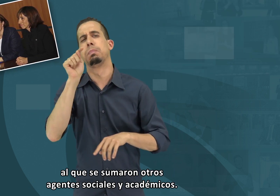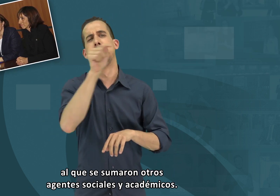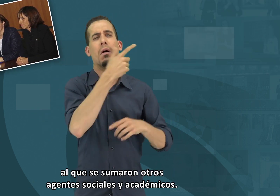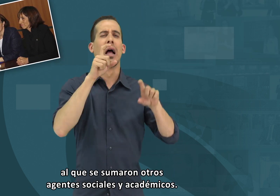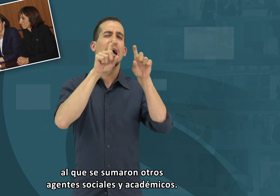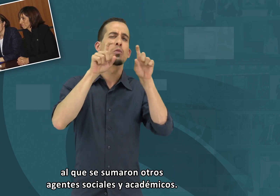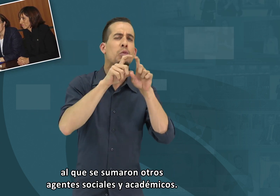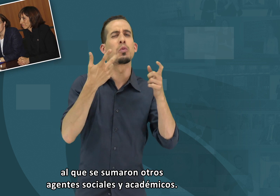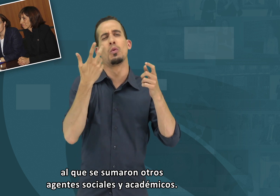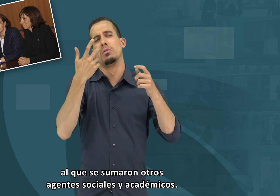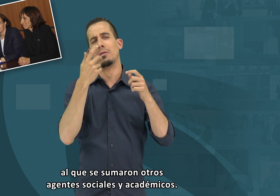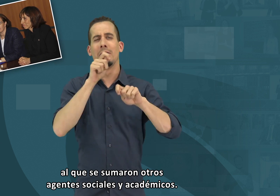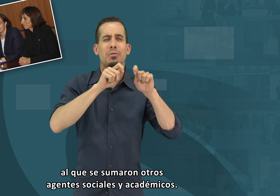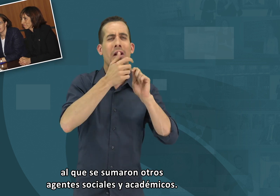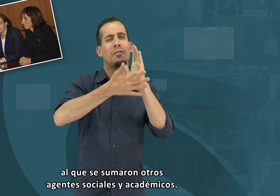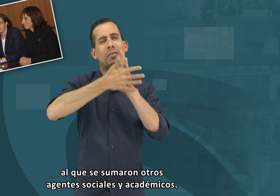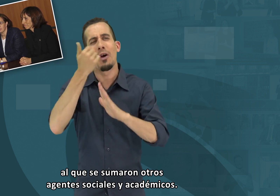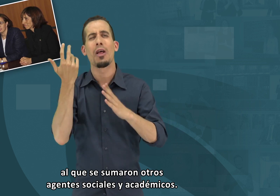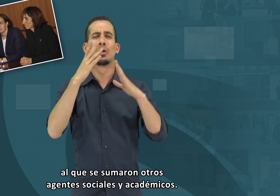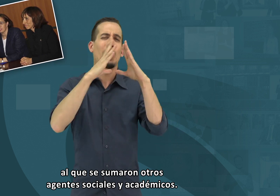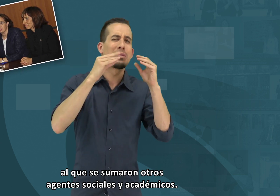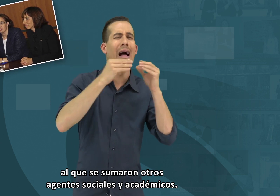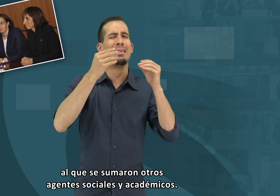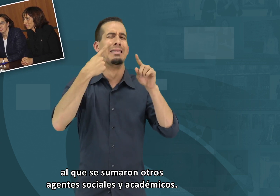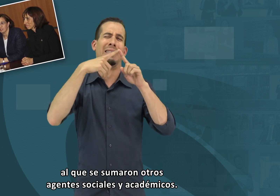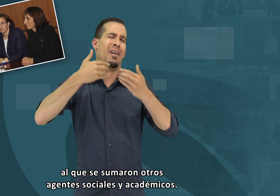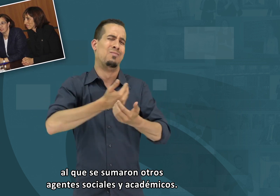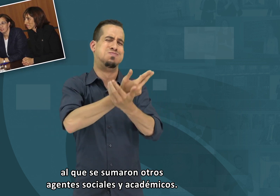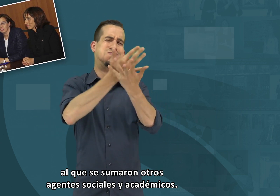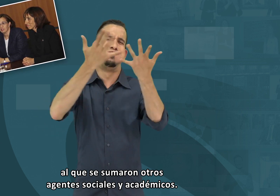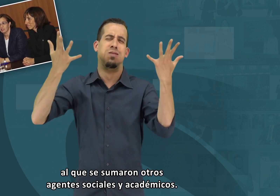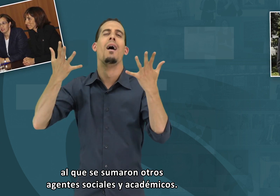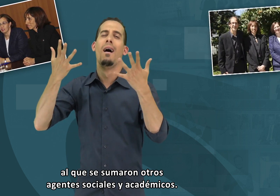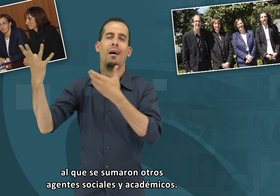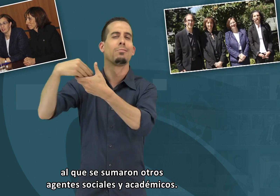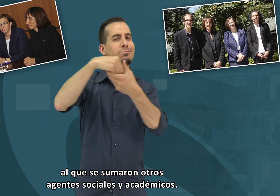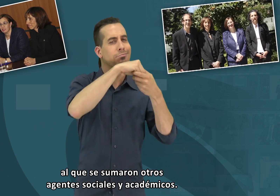al que se sumaron otros agentes sociales y académicos.